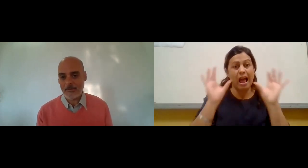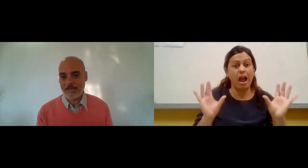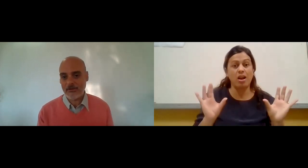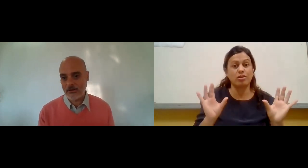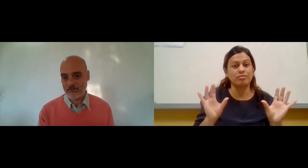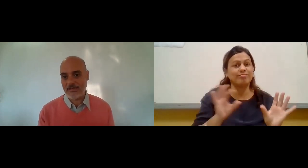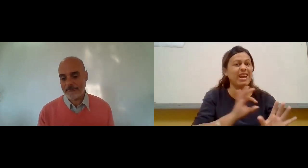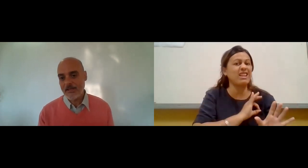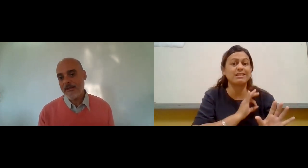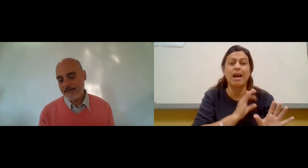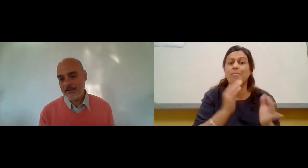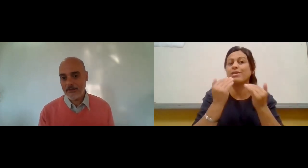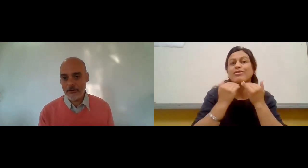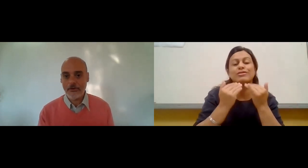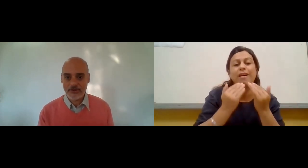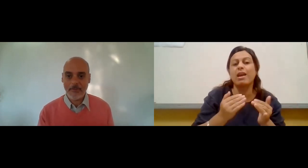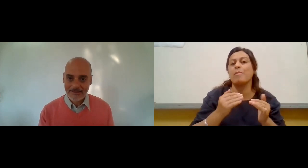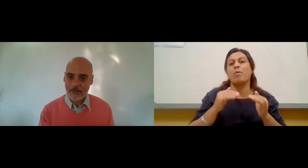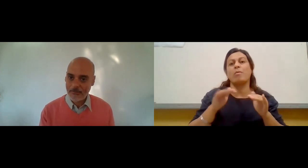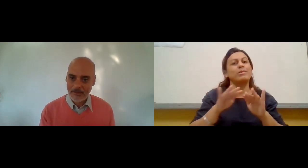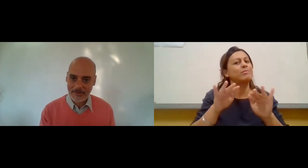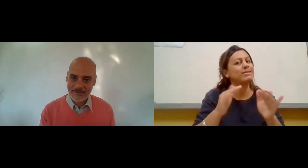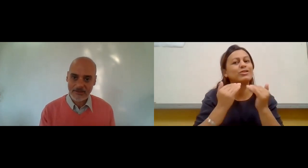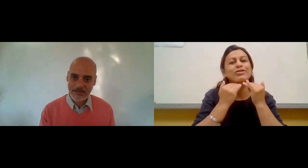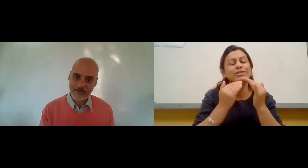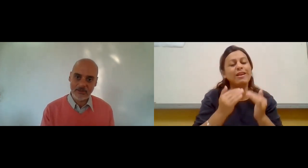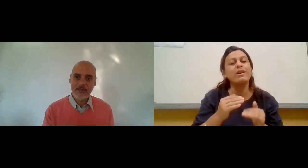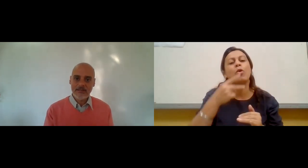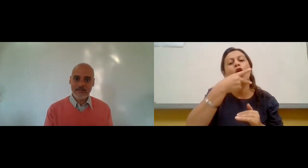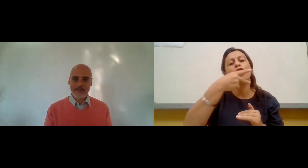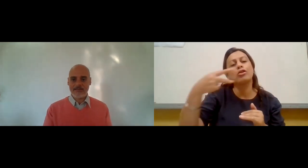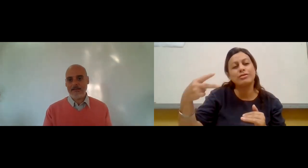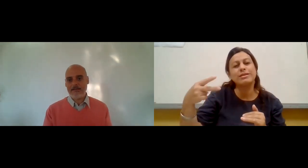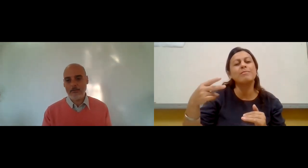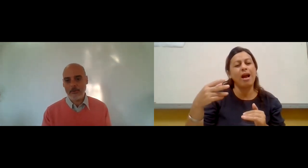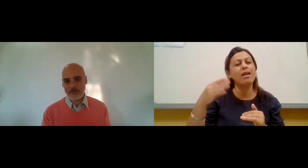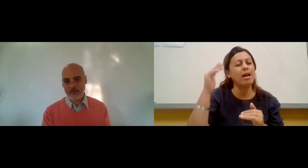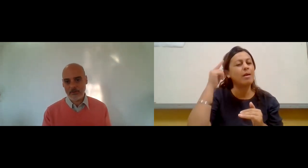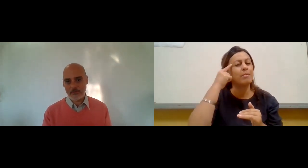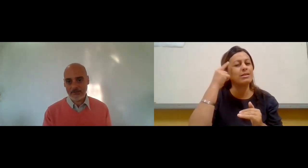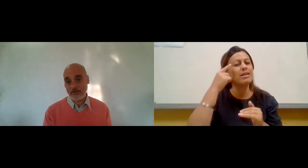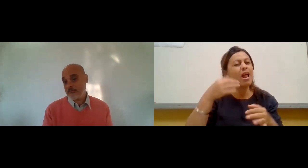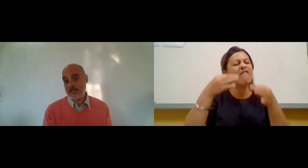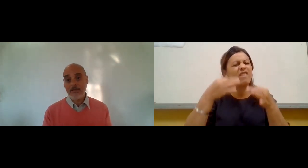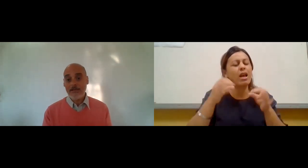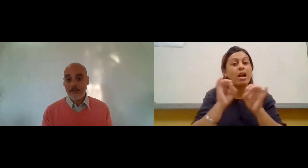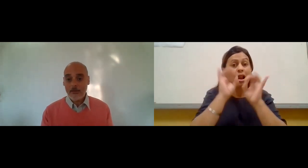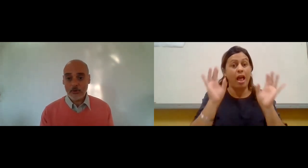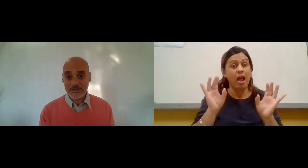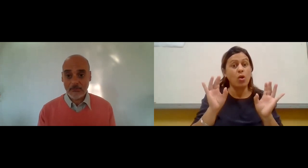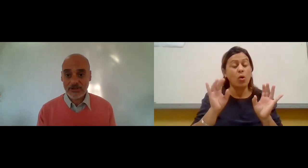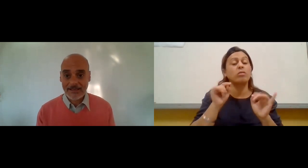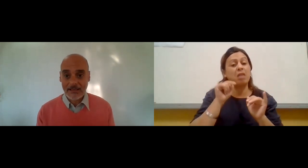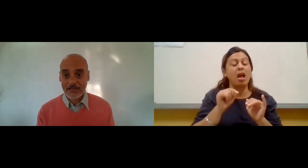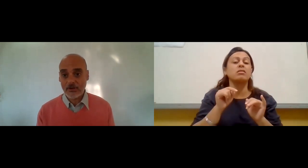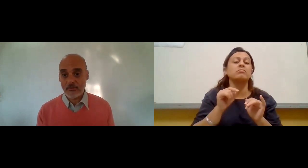ser la preparación, o sea que déjennos 2 semanas ahora para pensar bien esto y ahí ya nos vamos a poner en comunicación. Ya, por